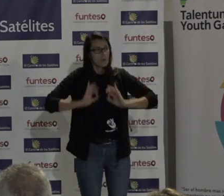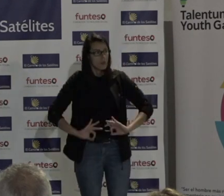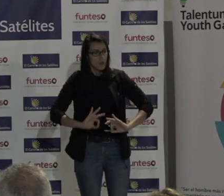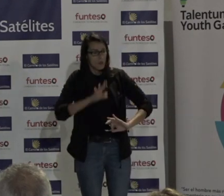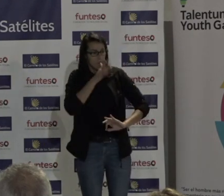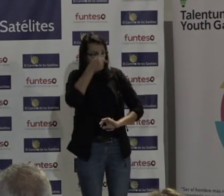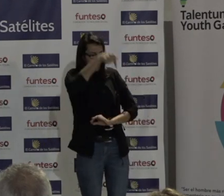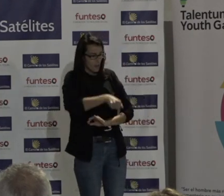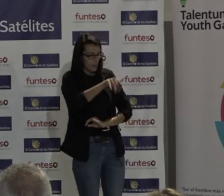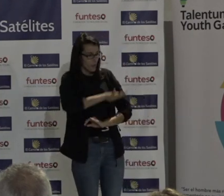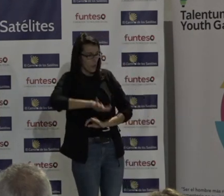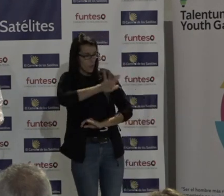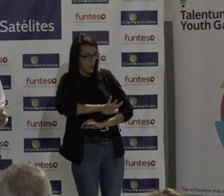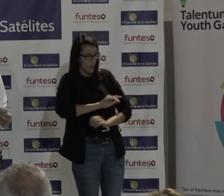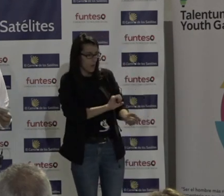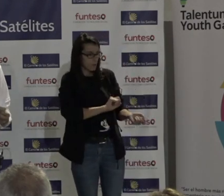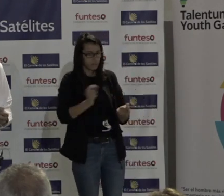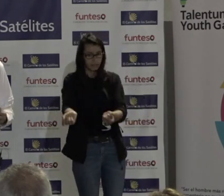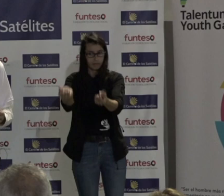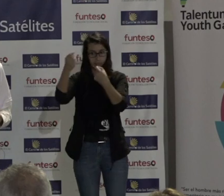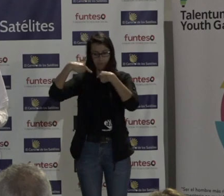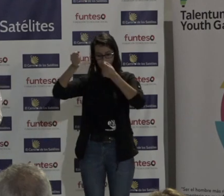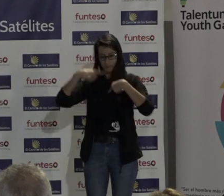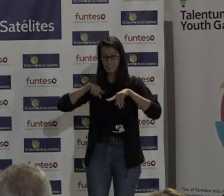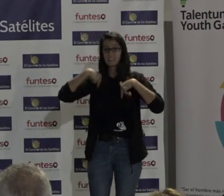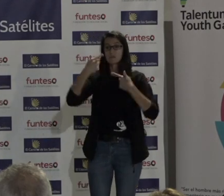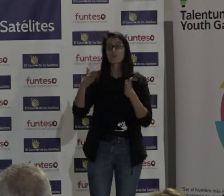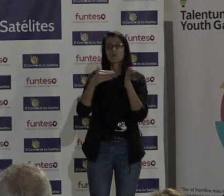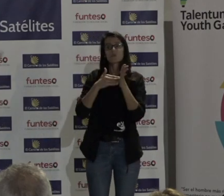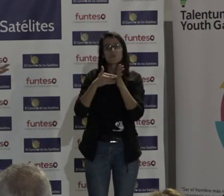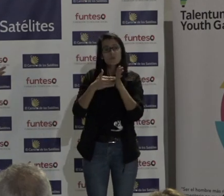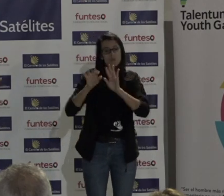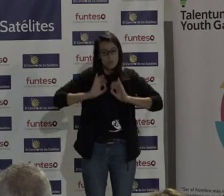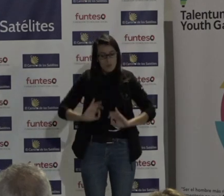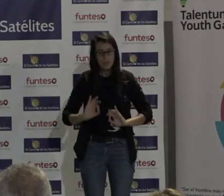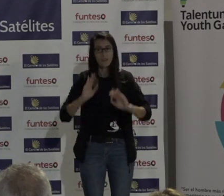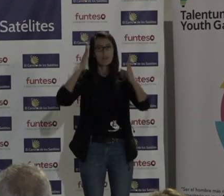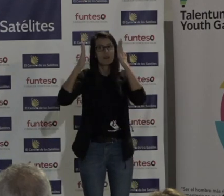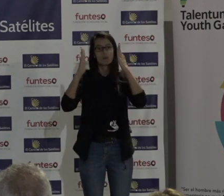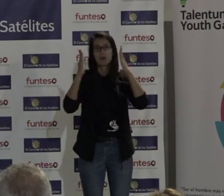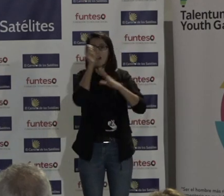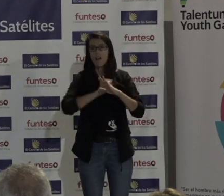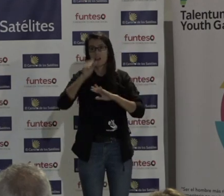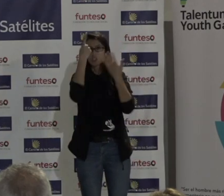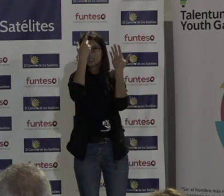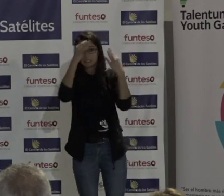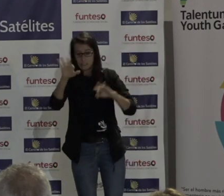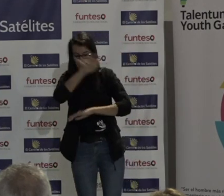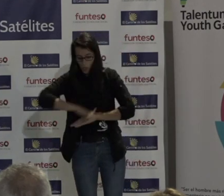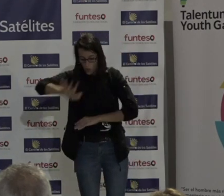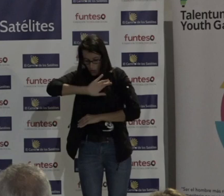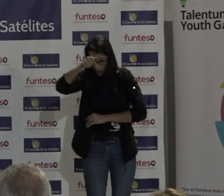a este lugar. Luego Puerto Marín tiene la última historia, la historia de los años 60. No sé si sabéis que el enclave en donde